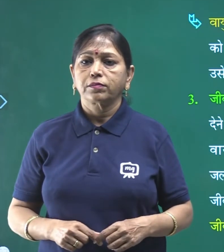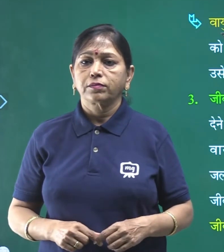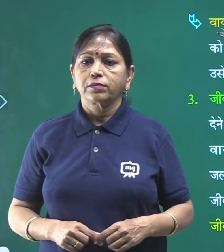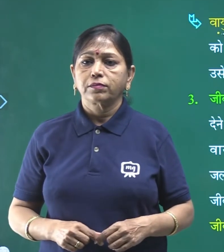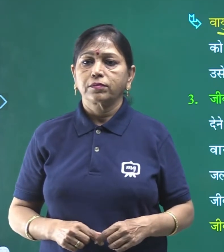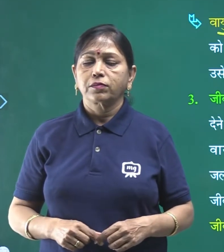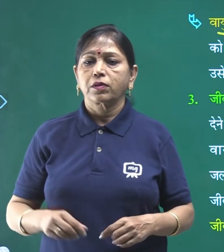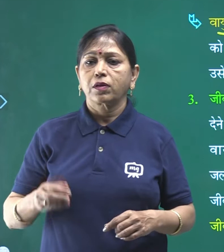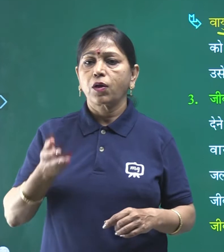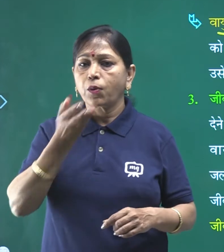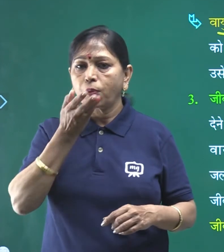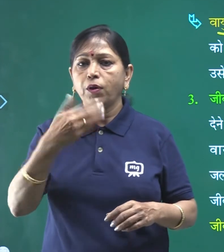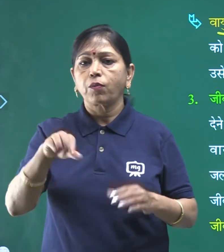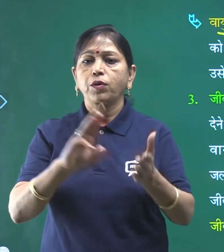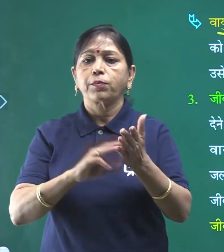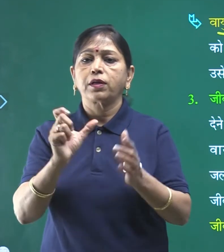कि वायुमंडल